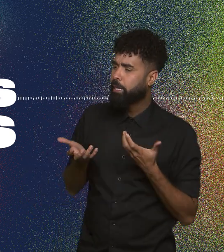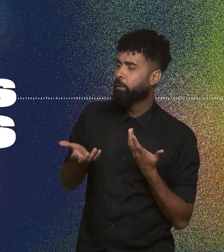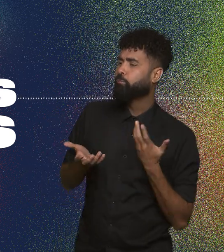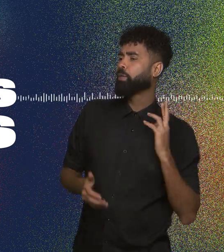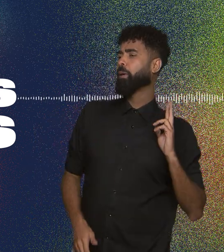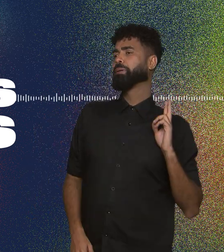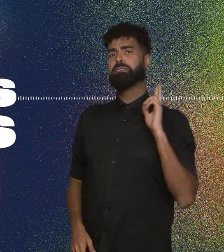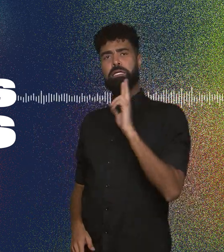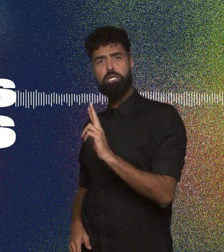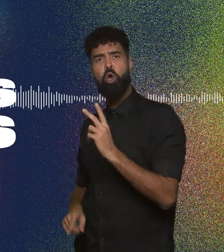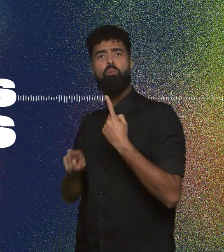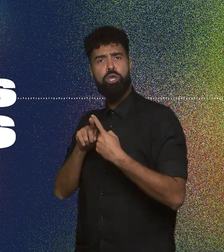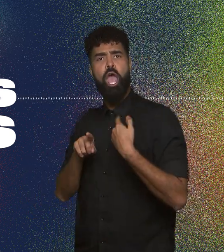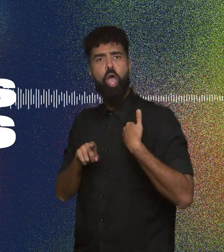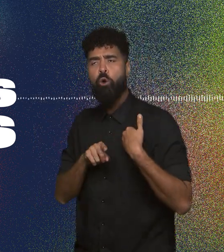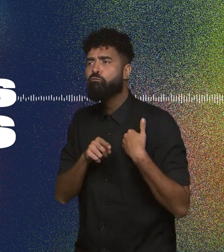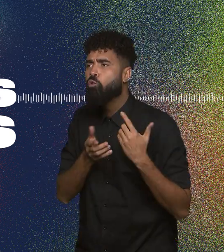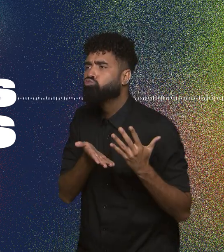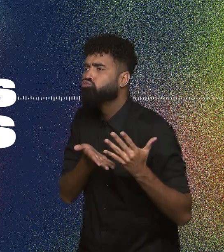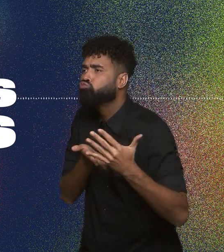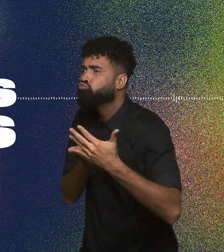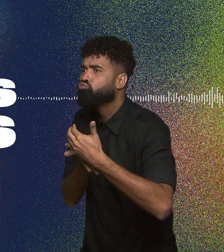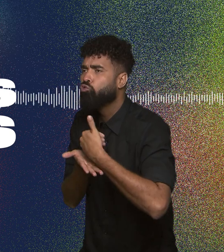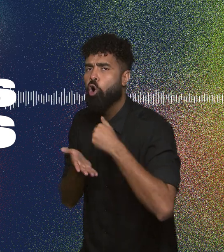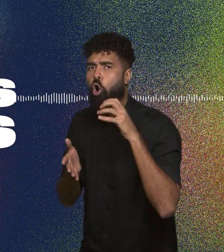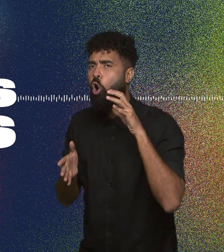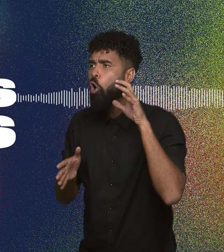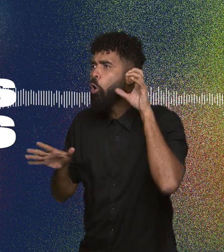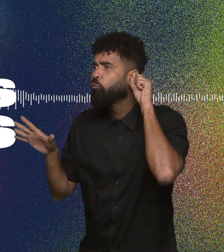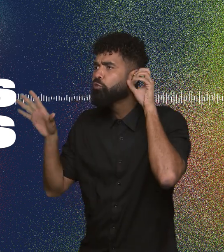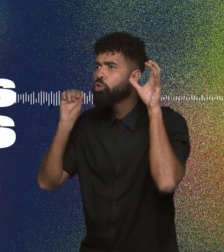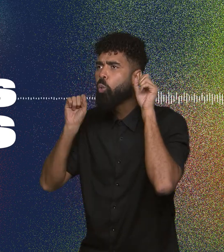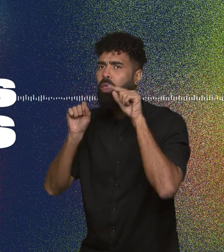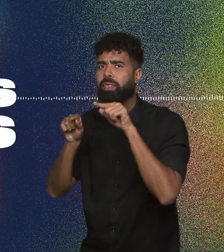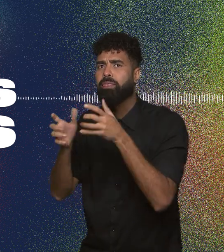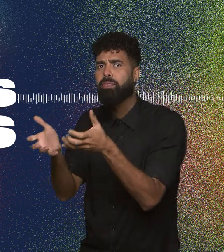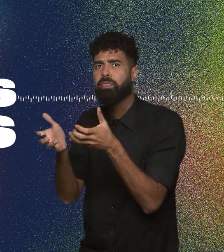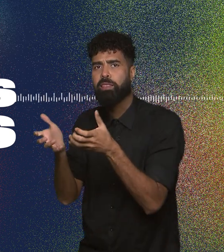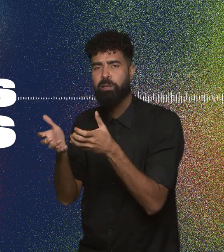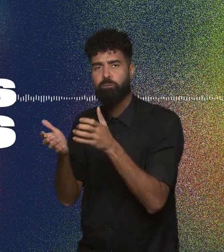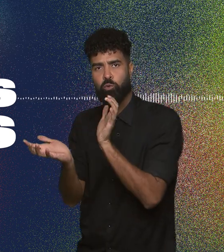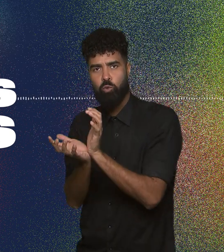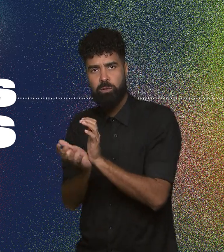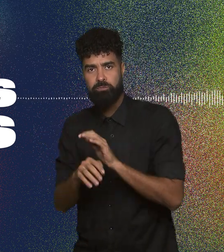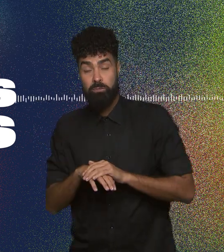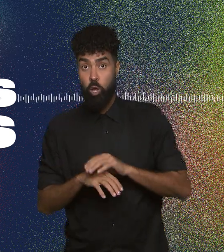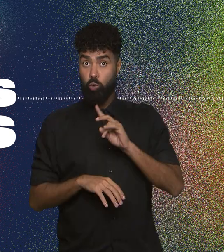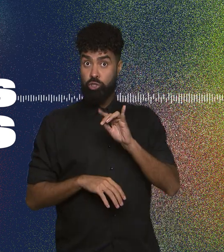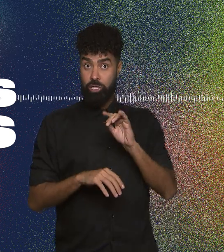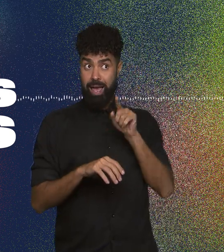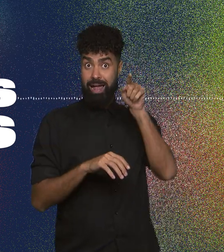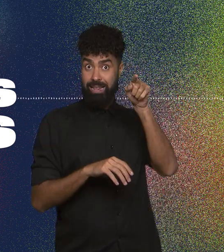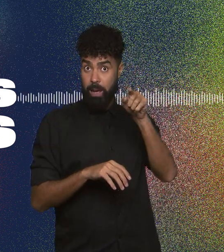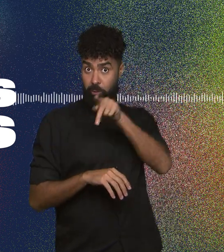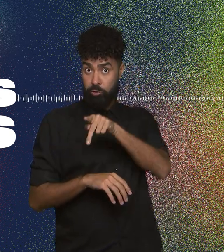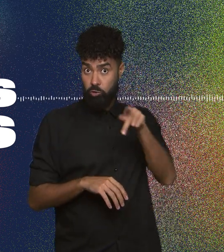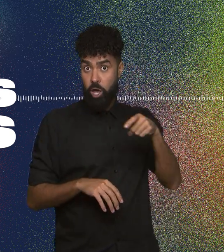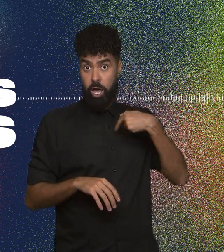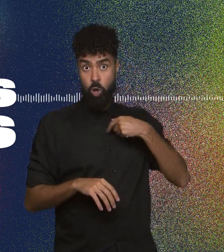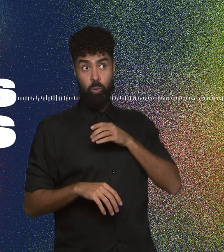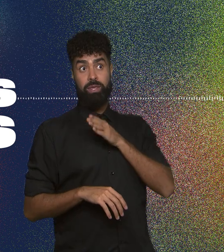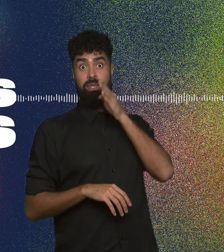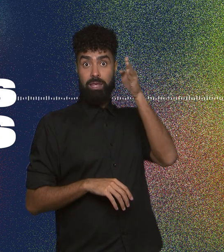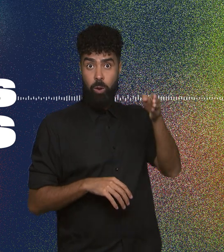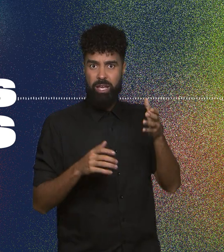muito o pessoal da turma. Além de eu ajudar os professores, eu queria promover